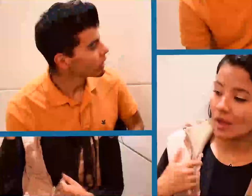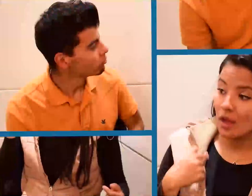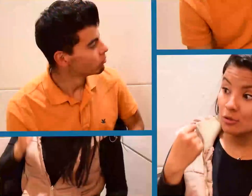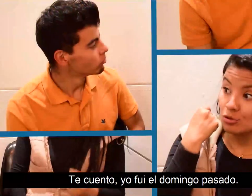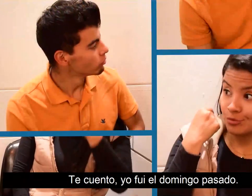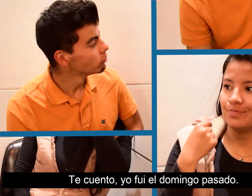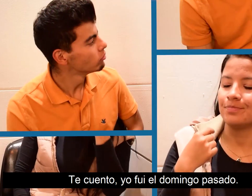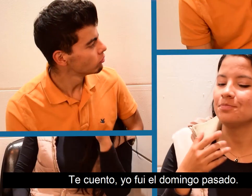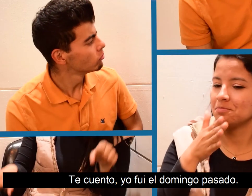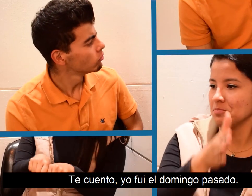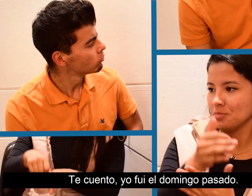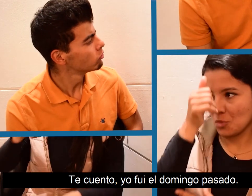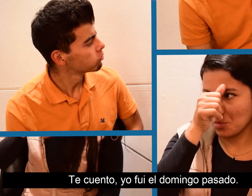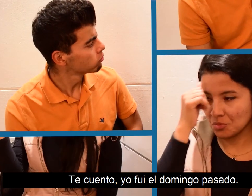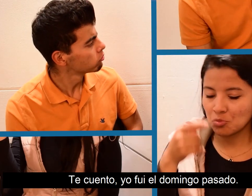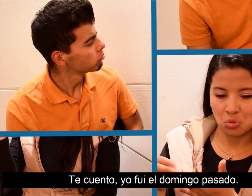Te cuento, yo fui el domingo pasado.